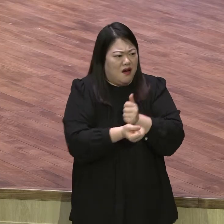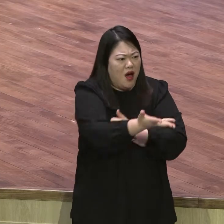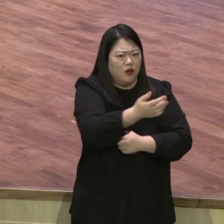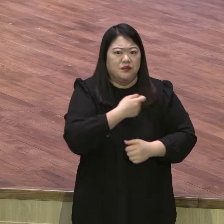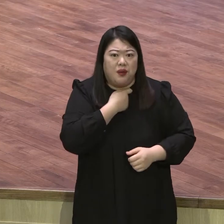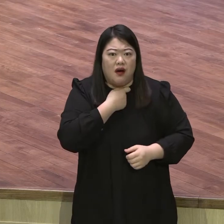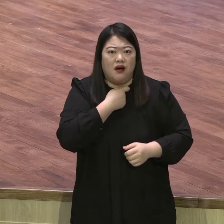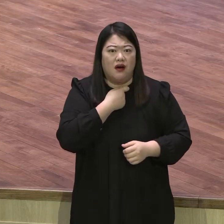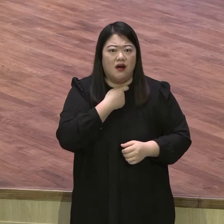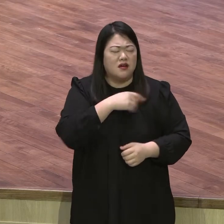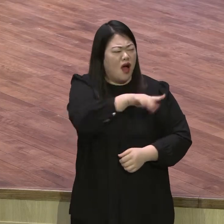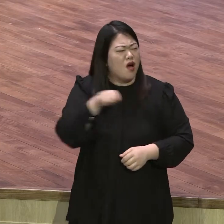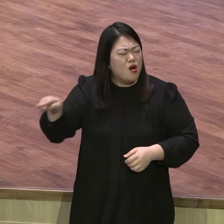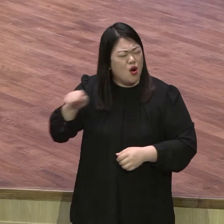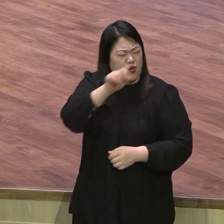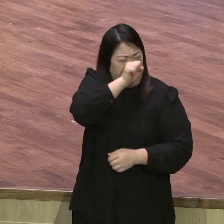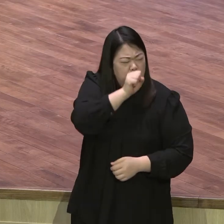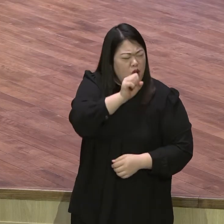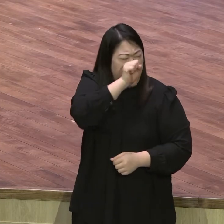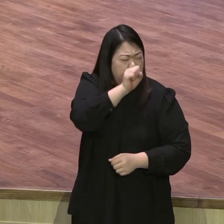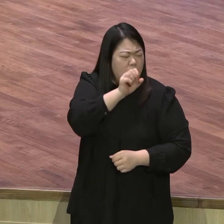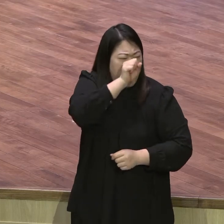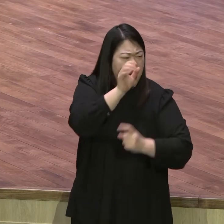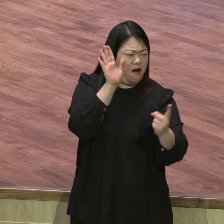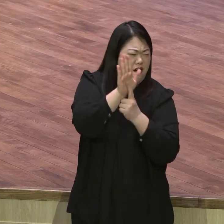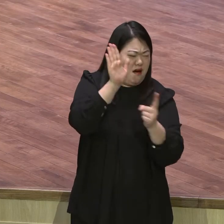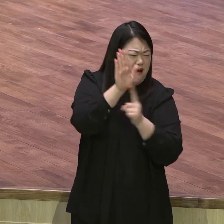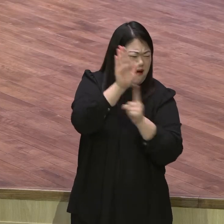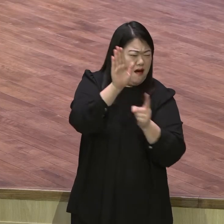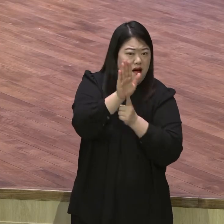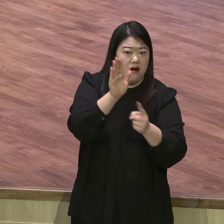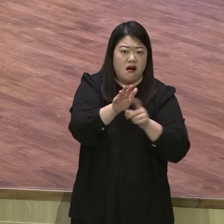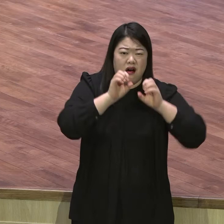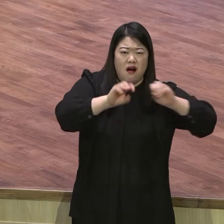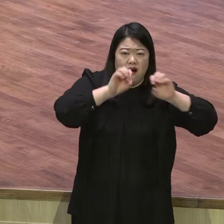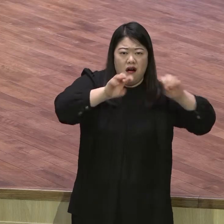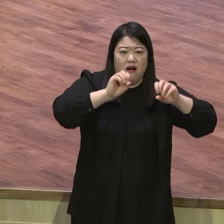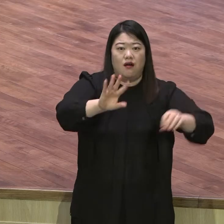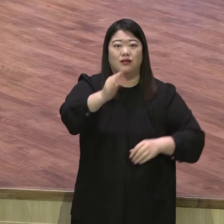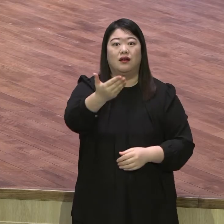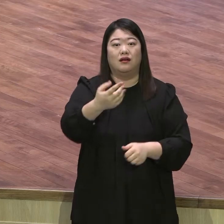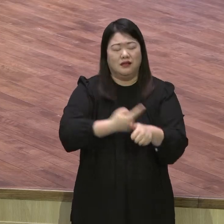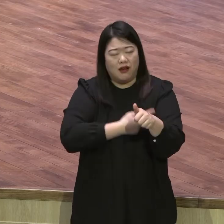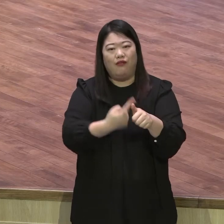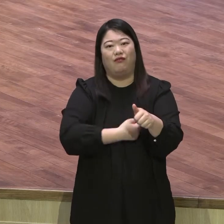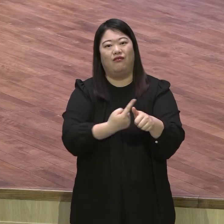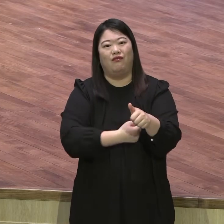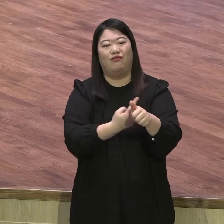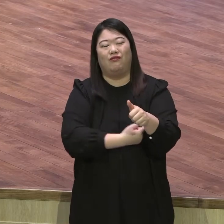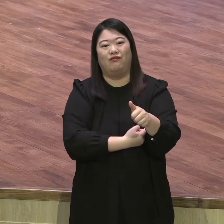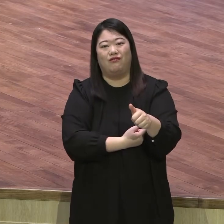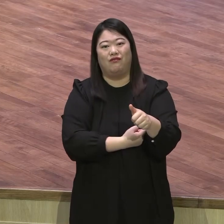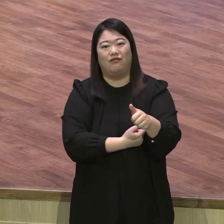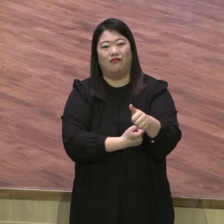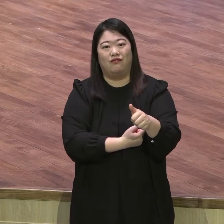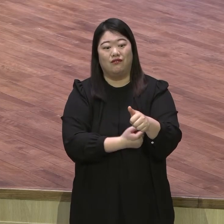만나는 사람에게 누구에게나 이 복음은 말할 수밖에 없다. 이런